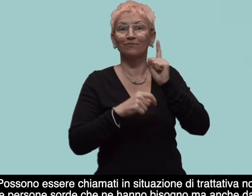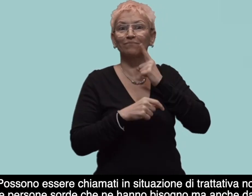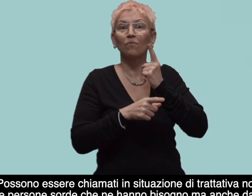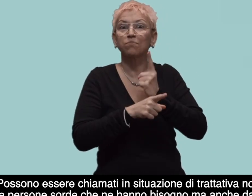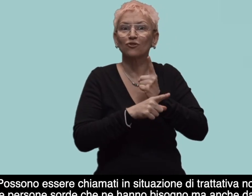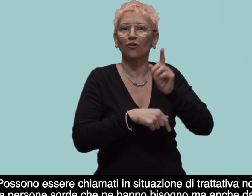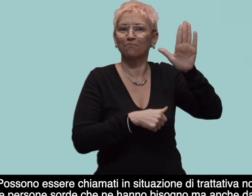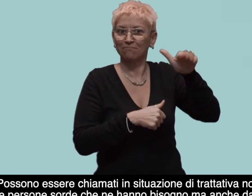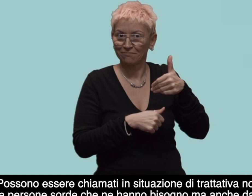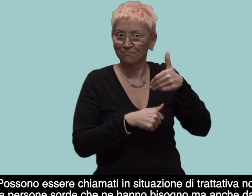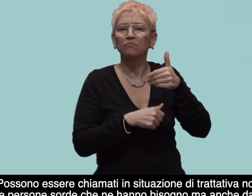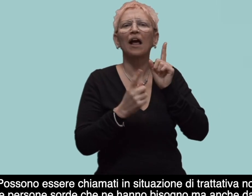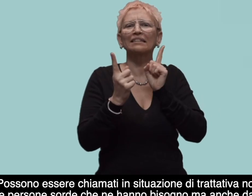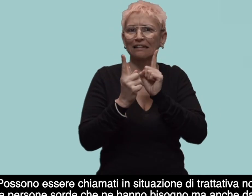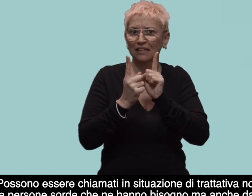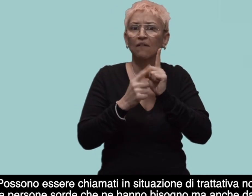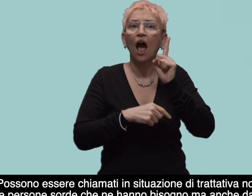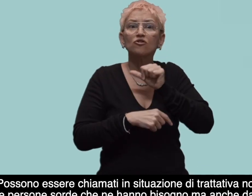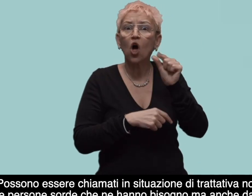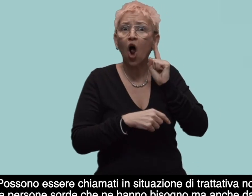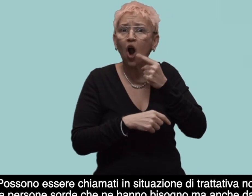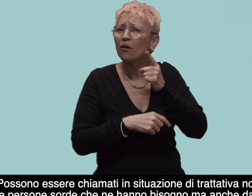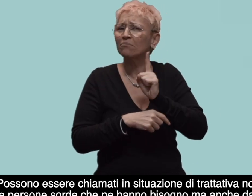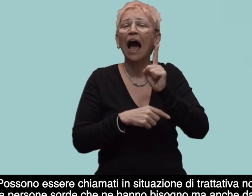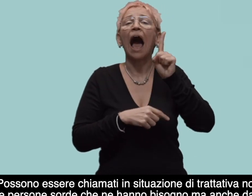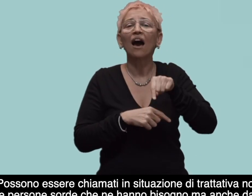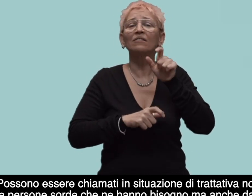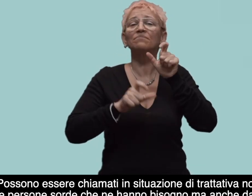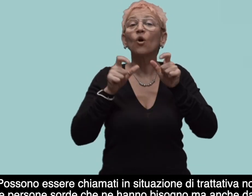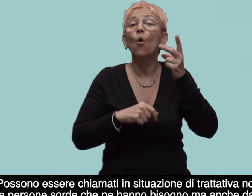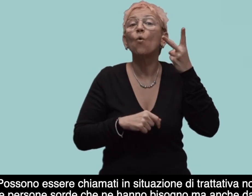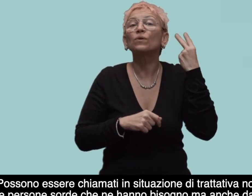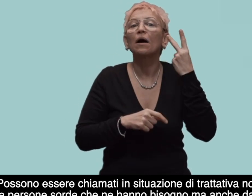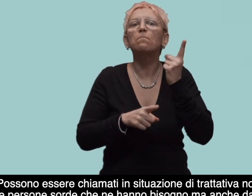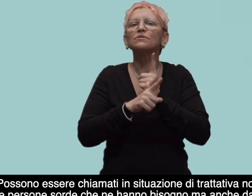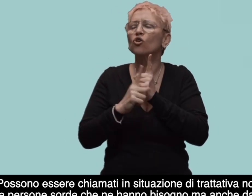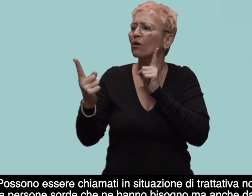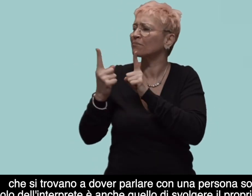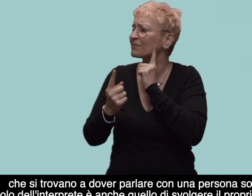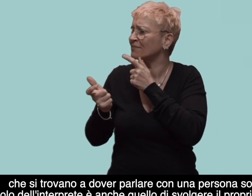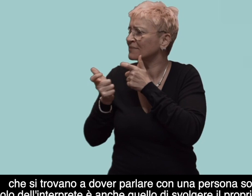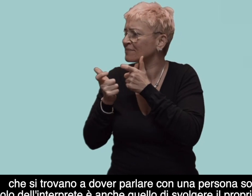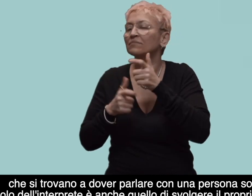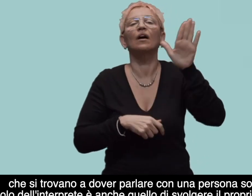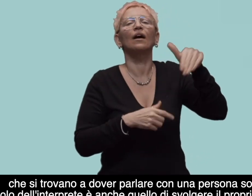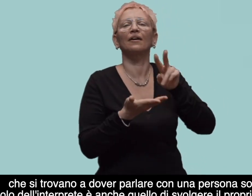possono essere chiamate in situazioni di trattativa non solo dalle persone sorde ma anche dagli utenti che si trovano a dover parlare con una persona